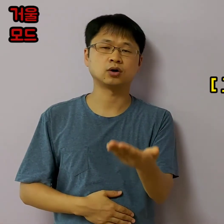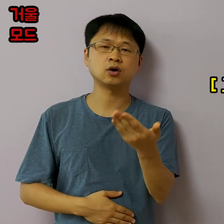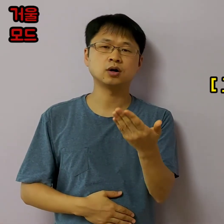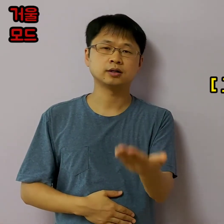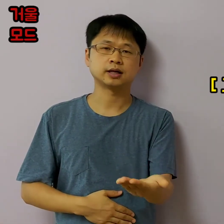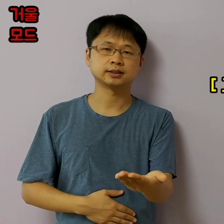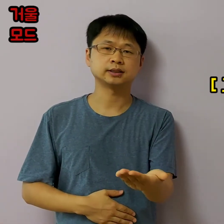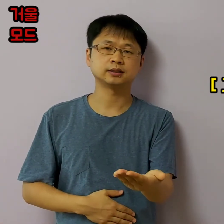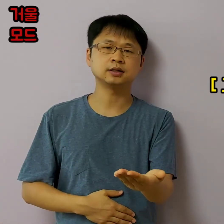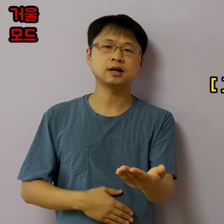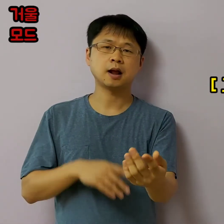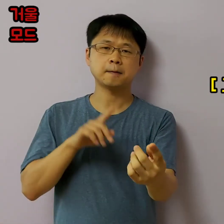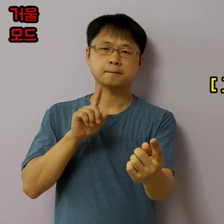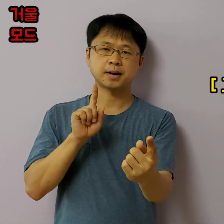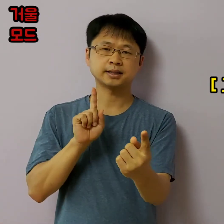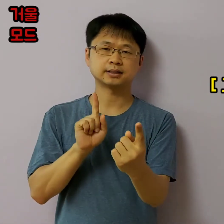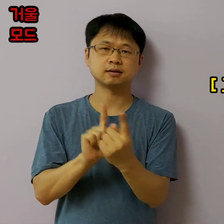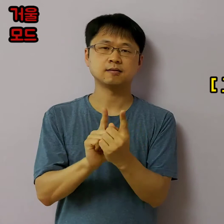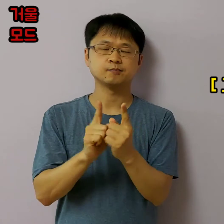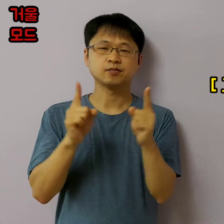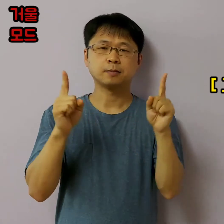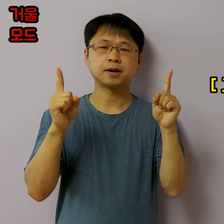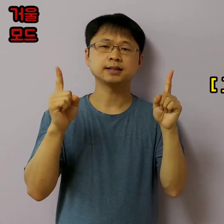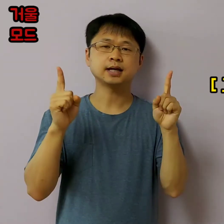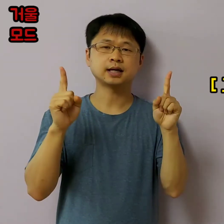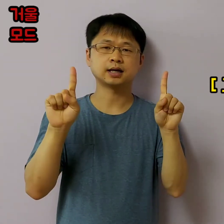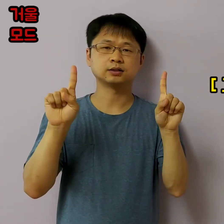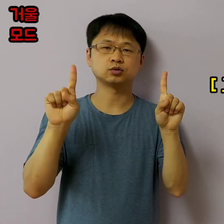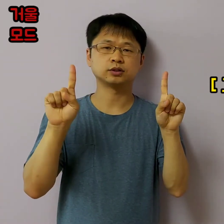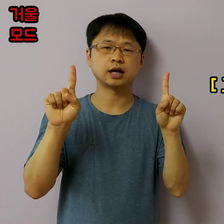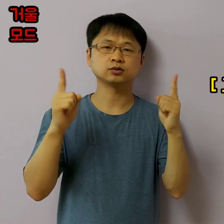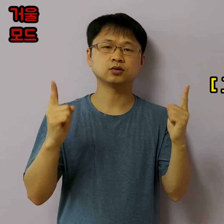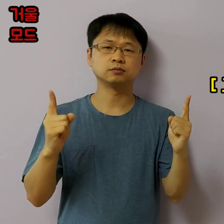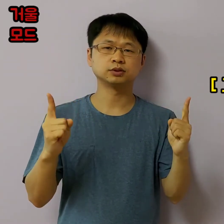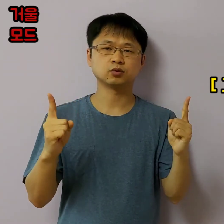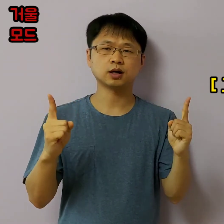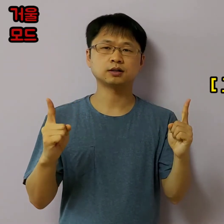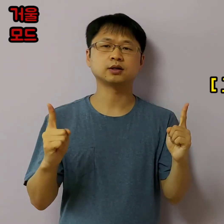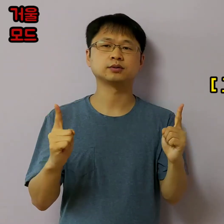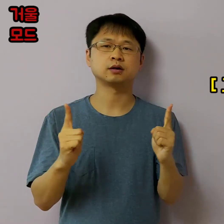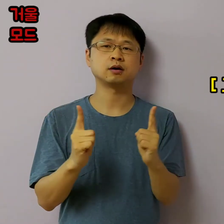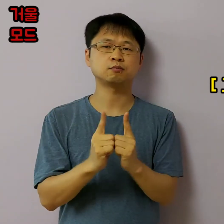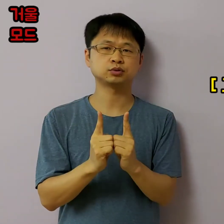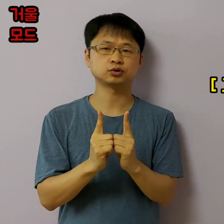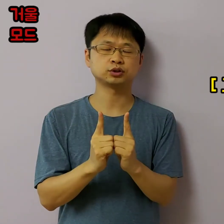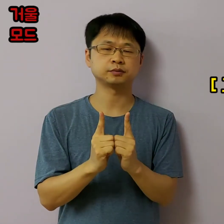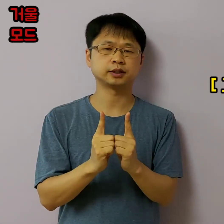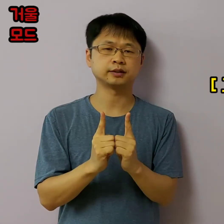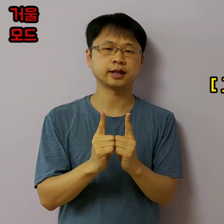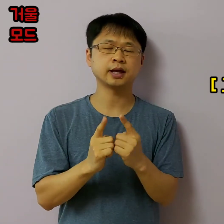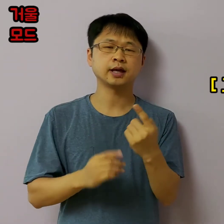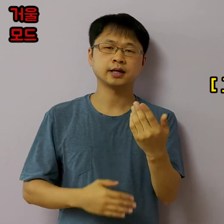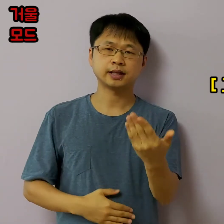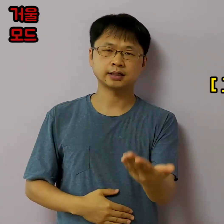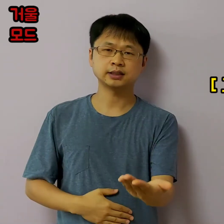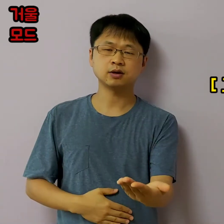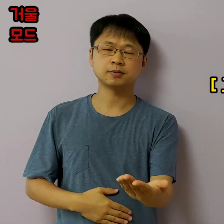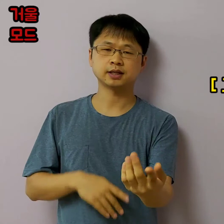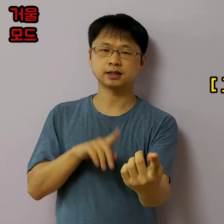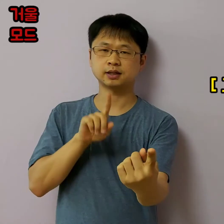되겠죠. 당신을 만나서 만나다라는 수어는 양손 검지손가락을 세워서 붙여주시면 되는데 당신과 만나기